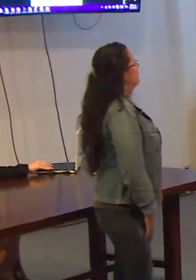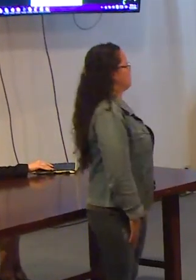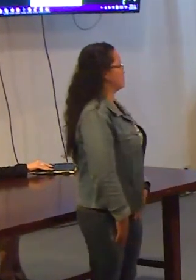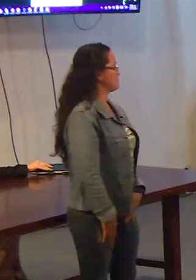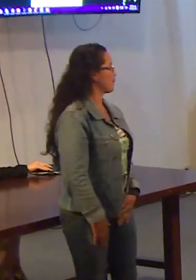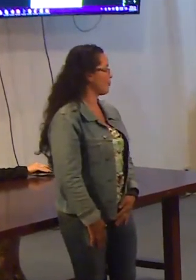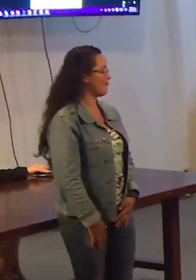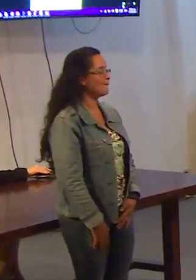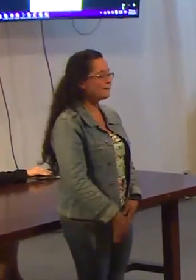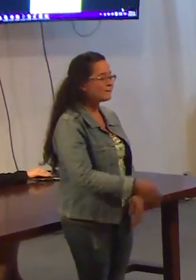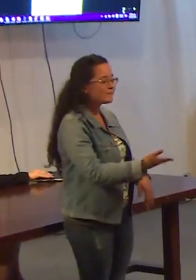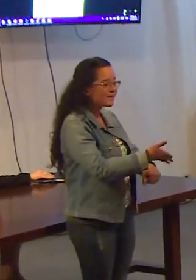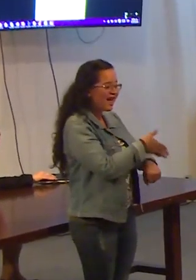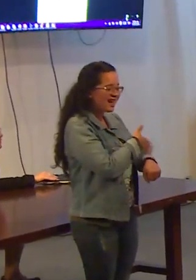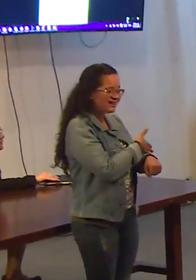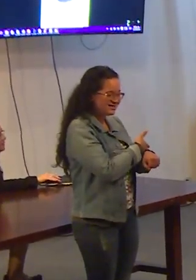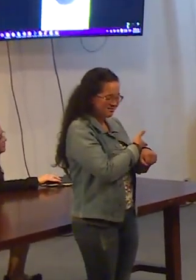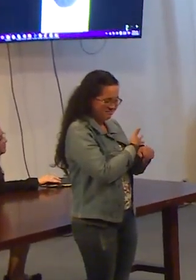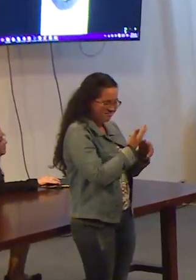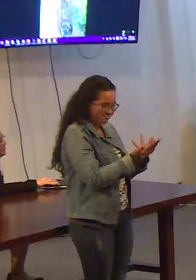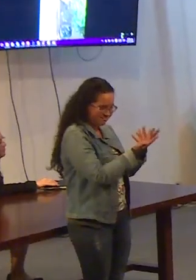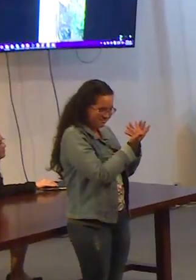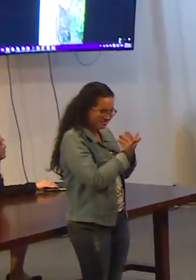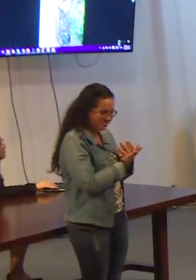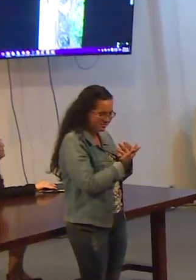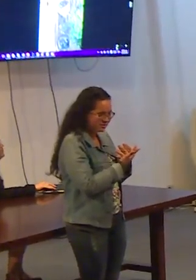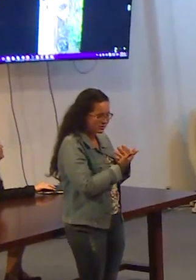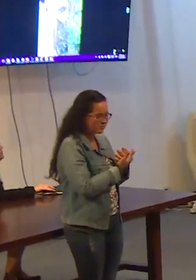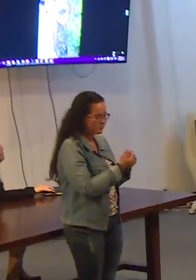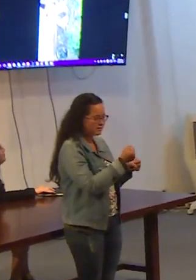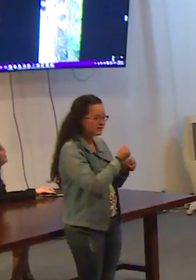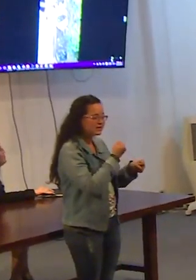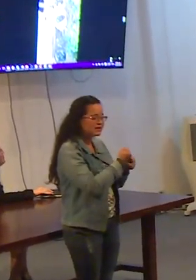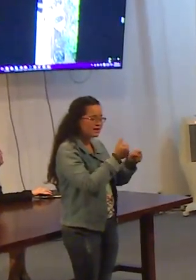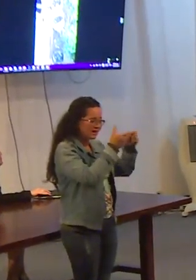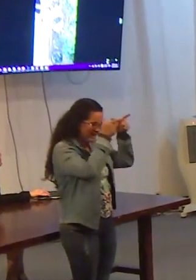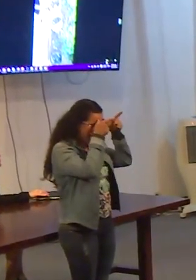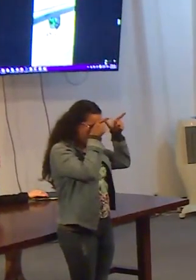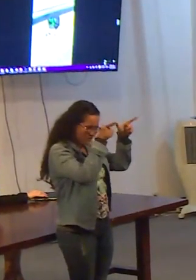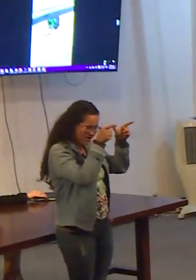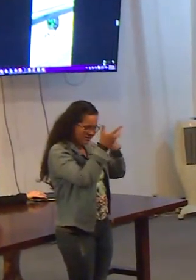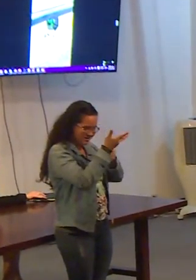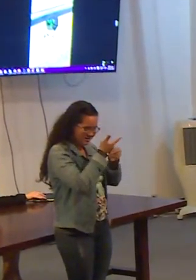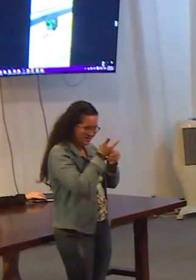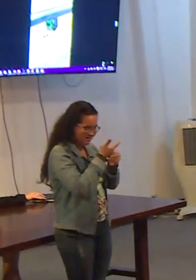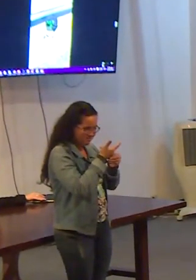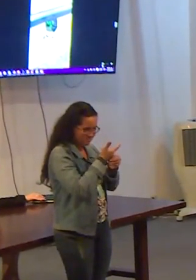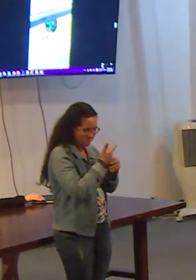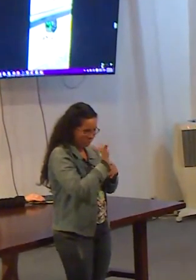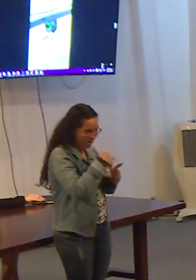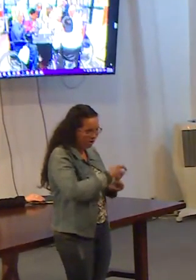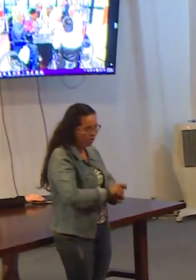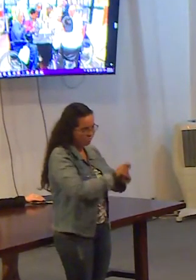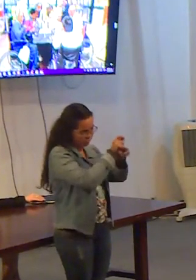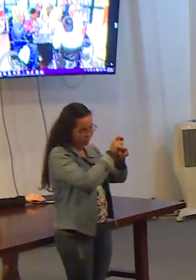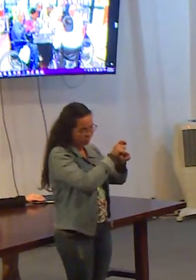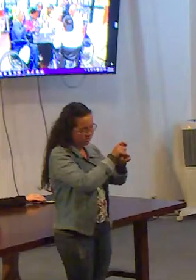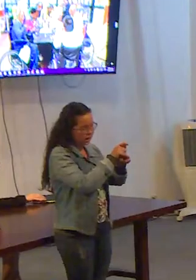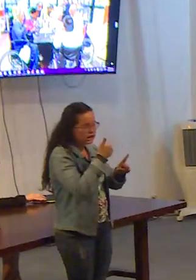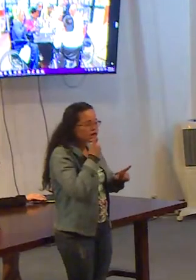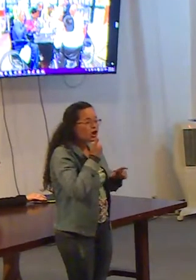Ustedes también nos comentaban que pues trabajaron de manera integral los lenguajes artísticos, especialmente nombraban